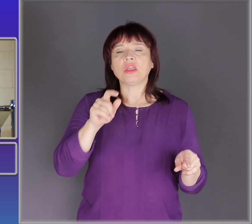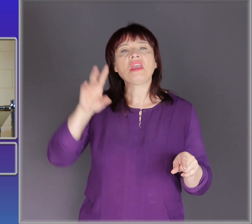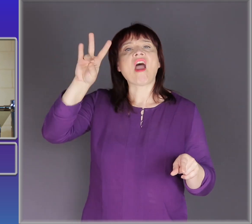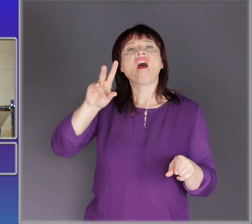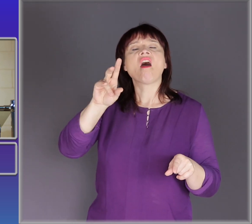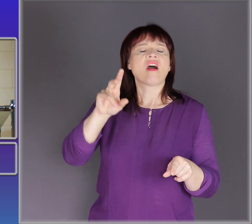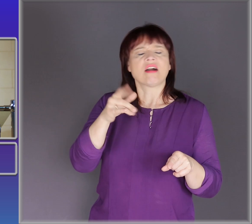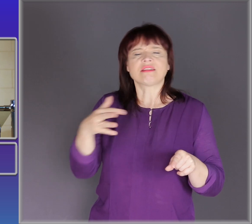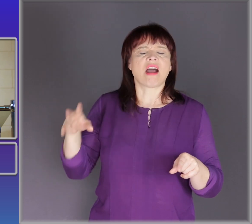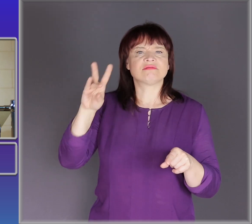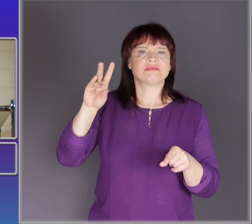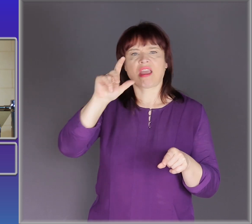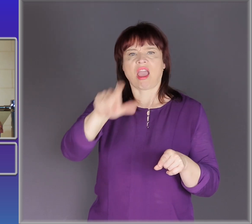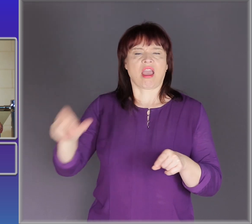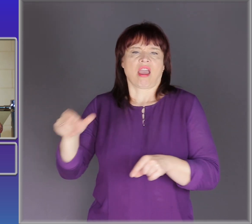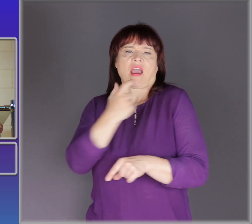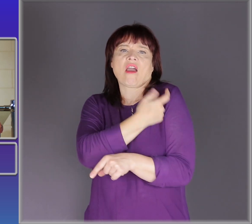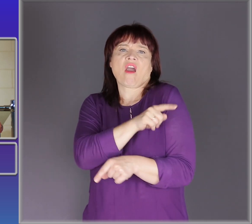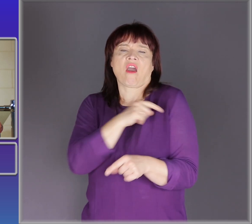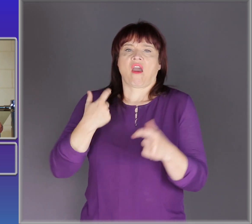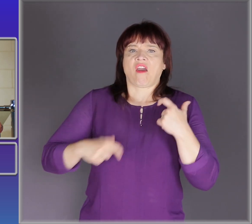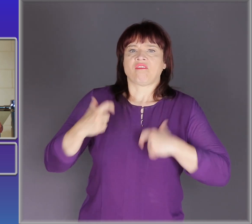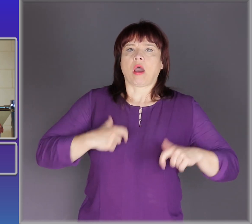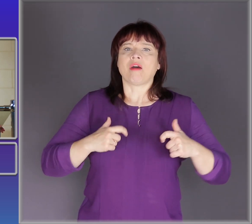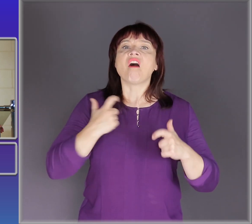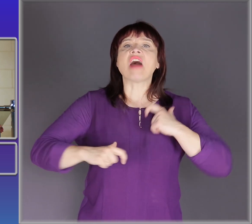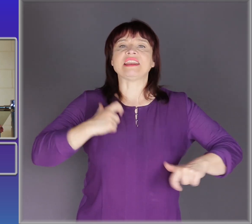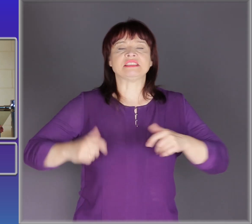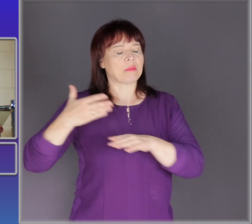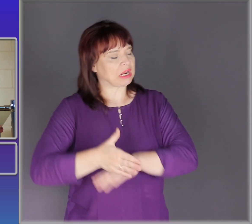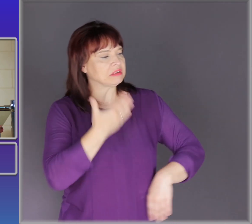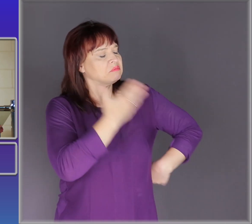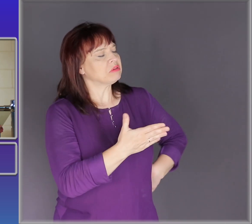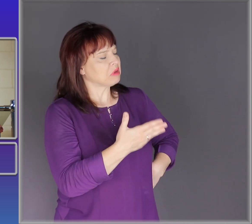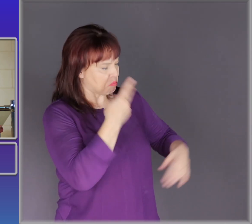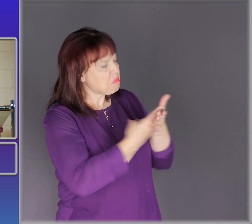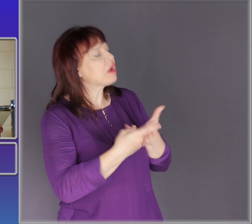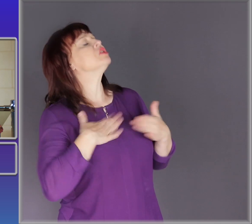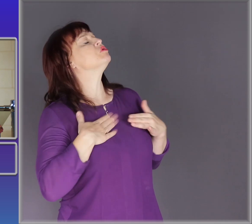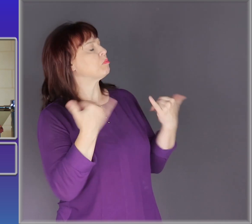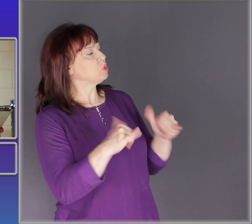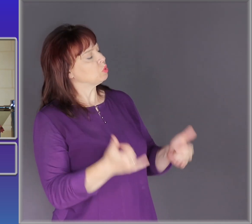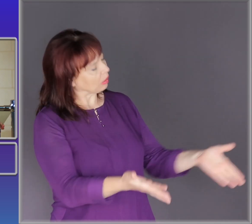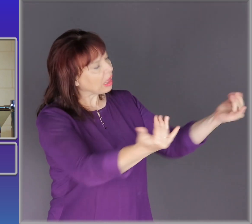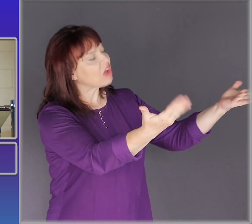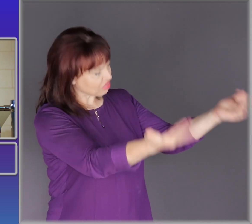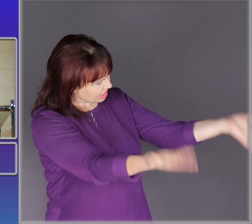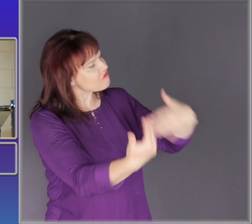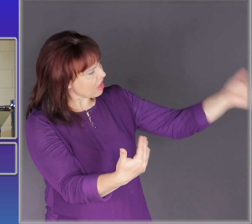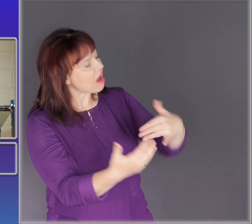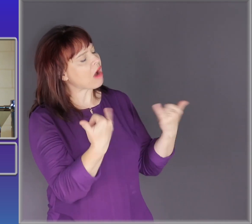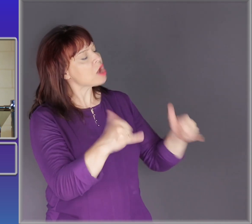пока дай нам какое чудо тебе говорят и смеси и интересно прочесть что иисус